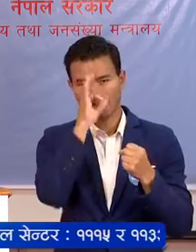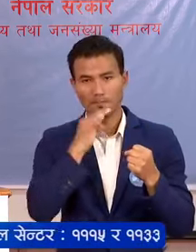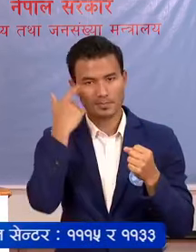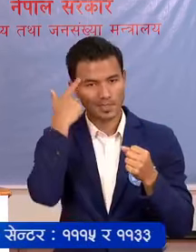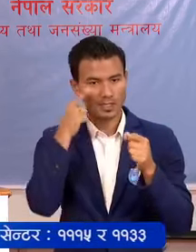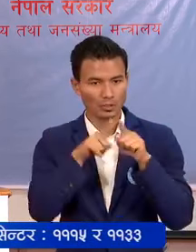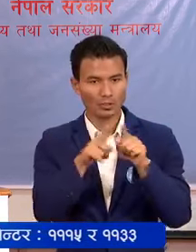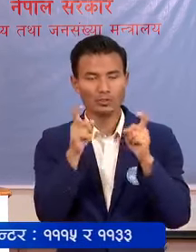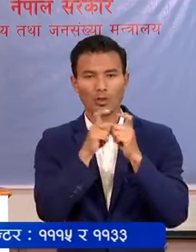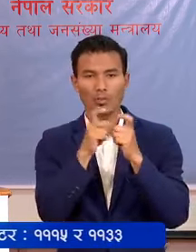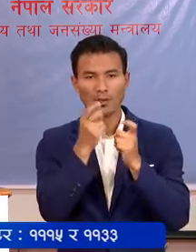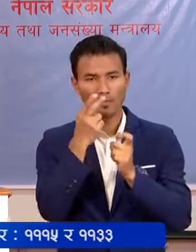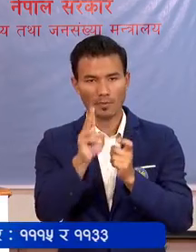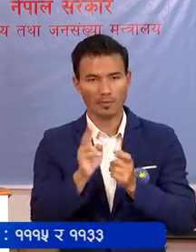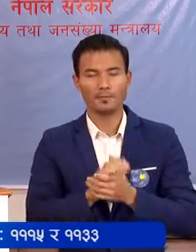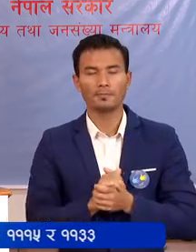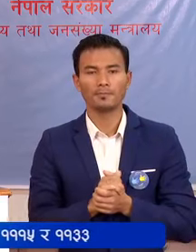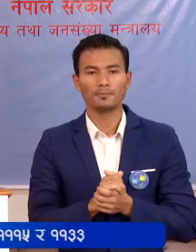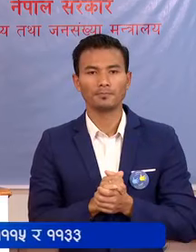चल्फल बाएको थियो